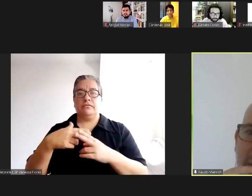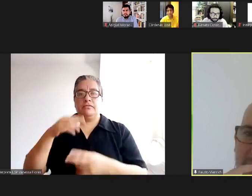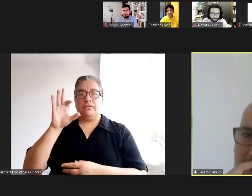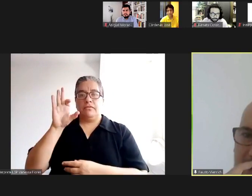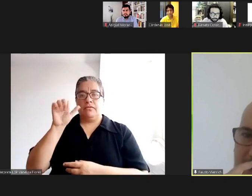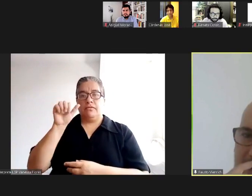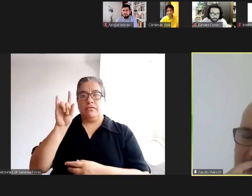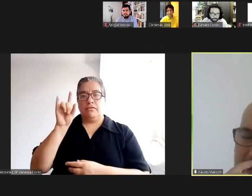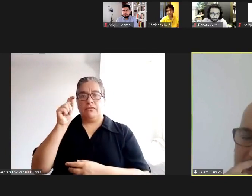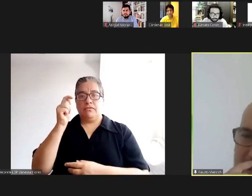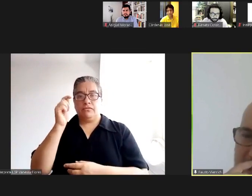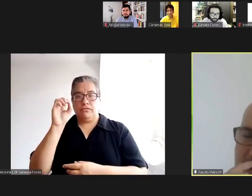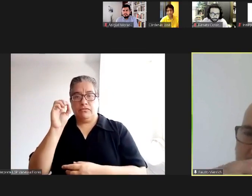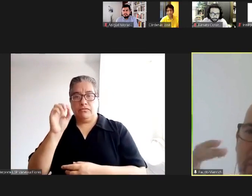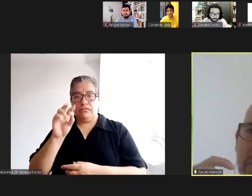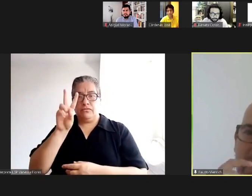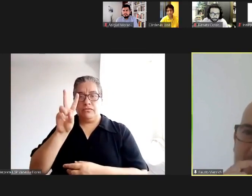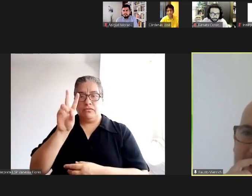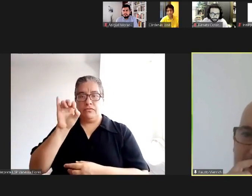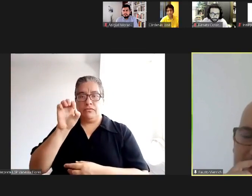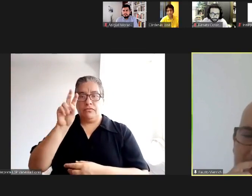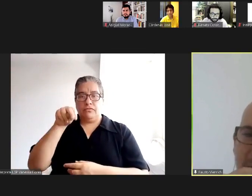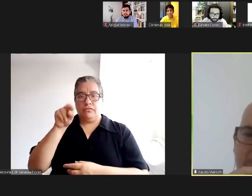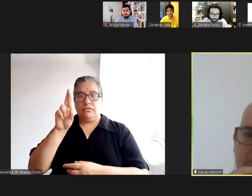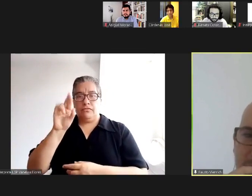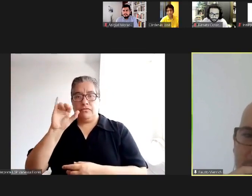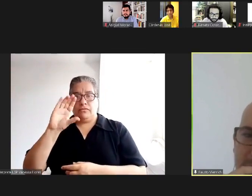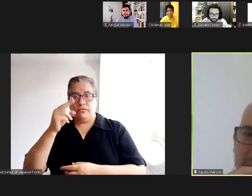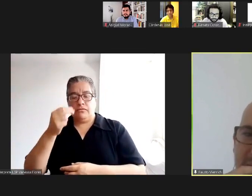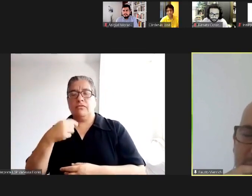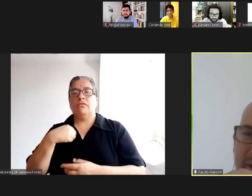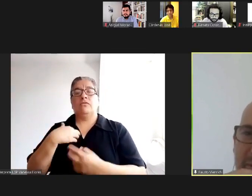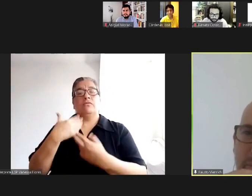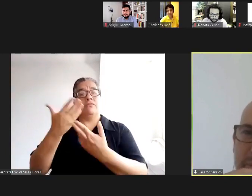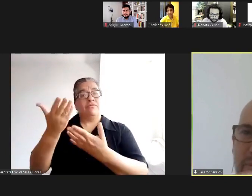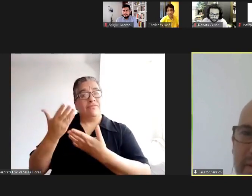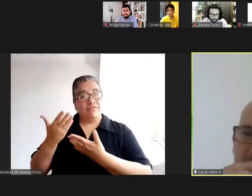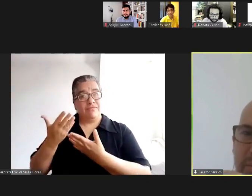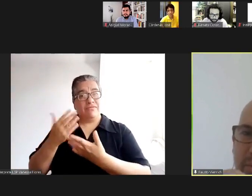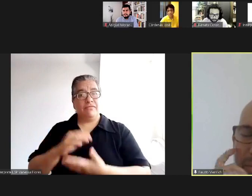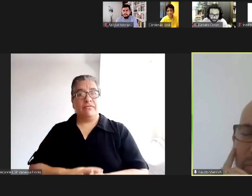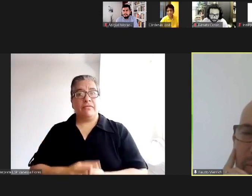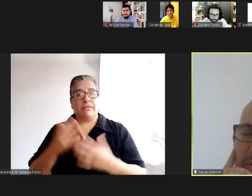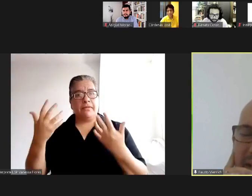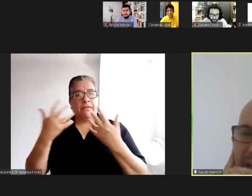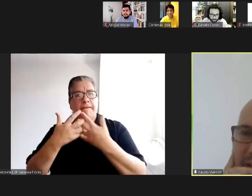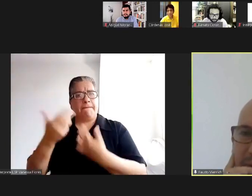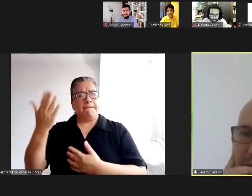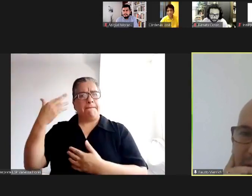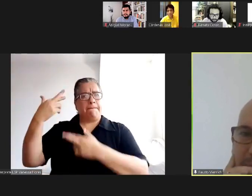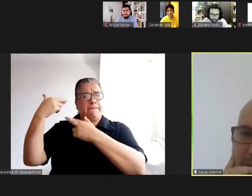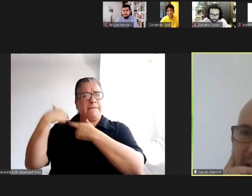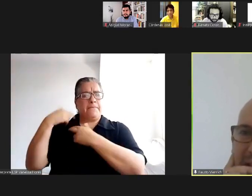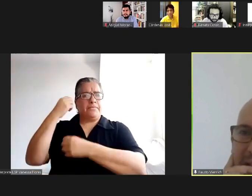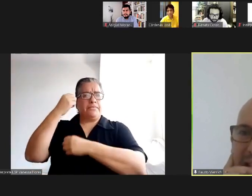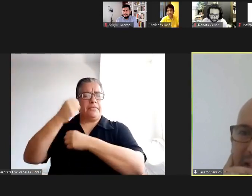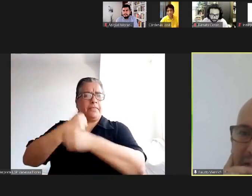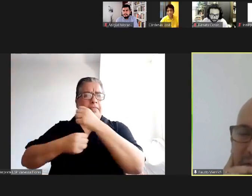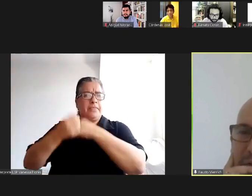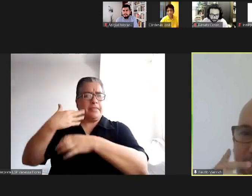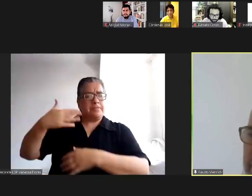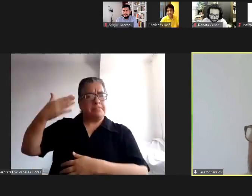bueno, la invitación coincide con un encargo que tuvimos hace unos cuantos años al asumir